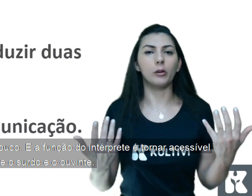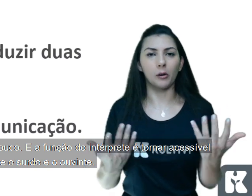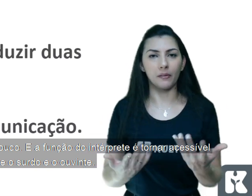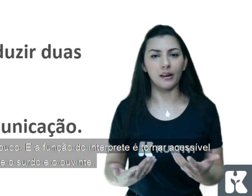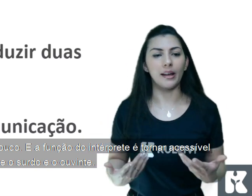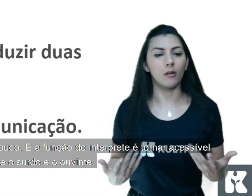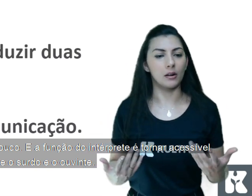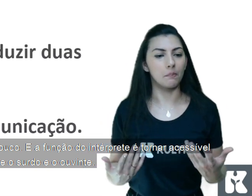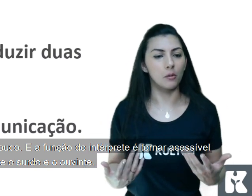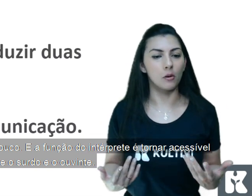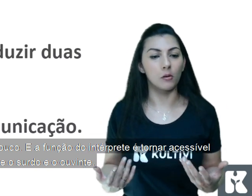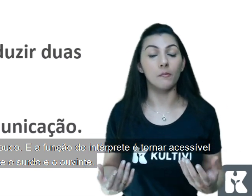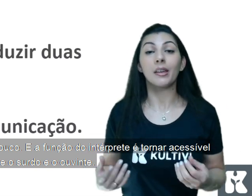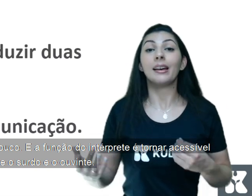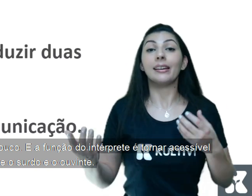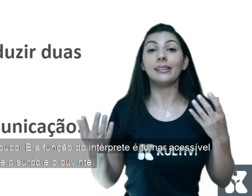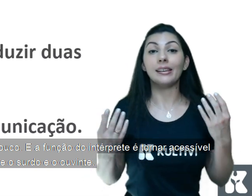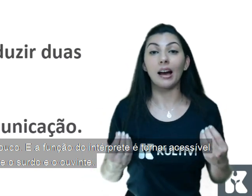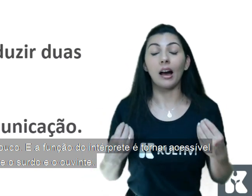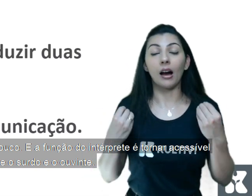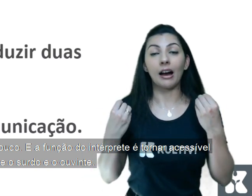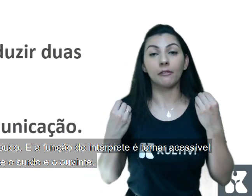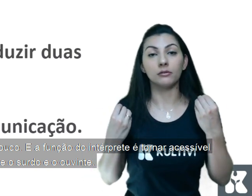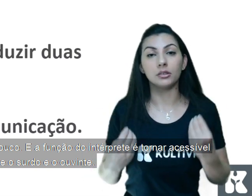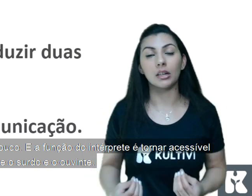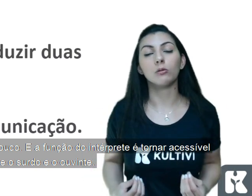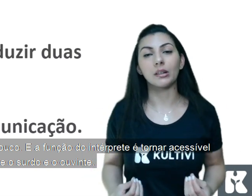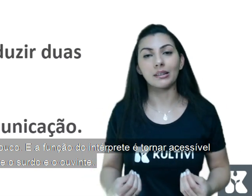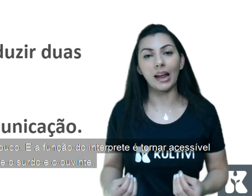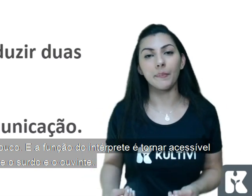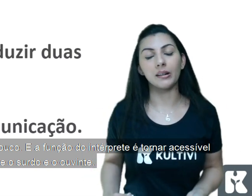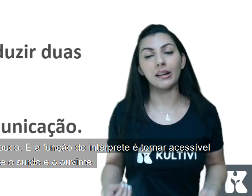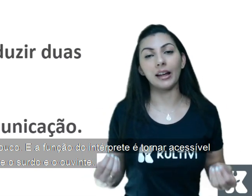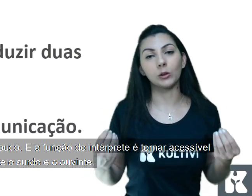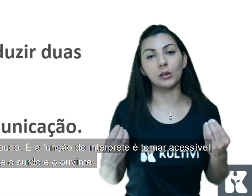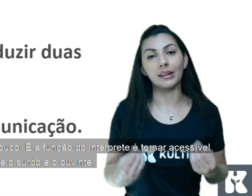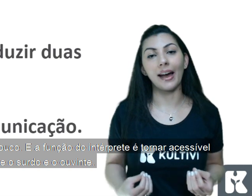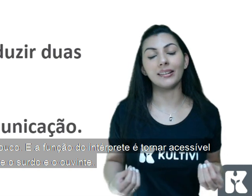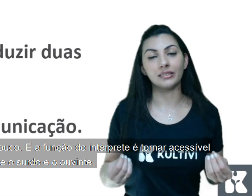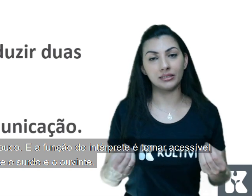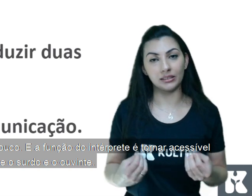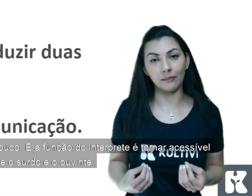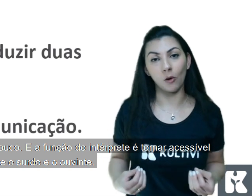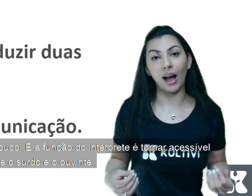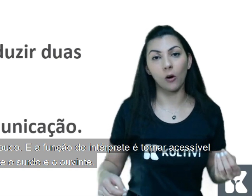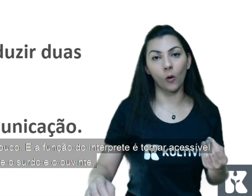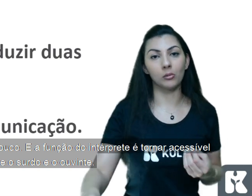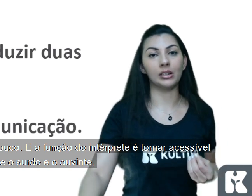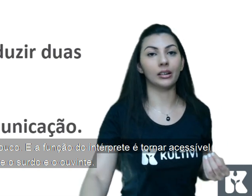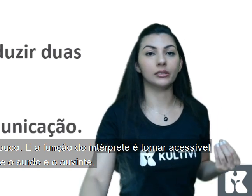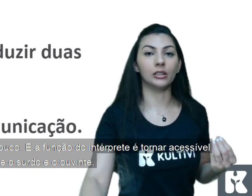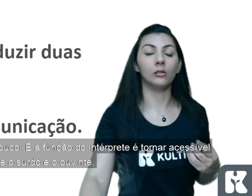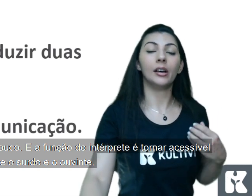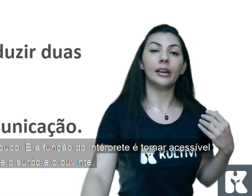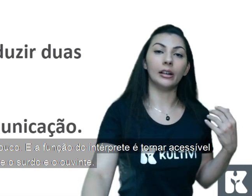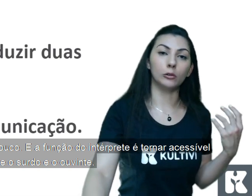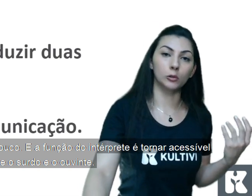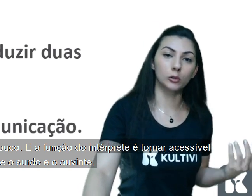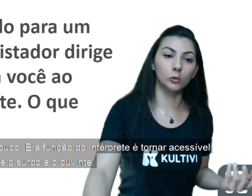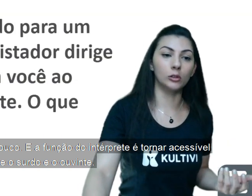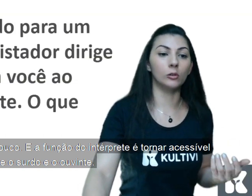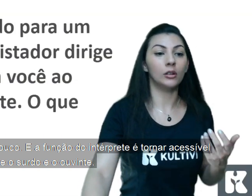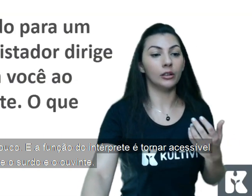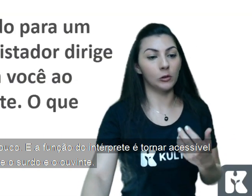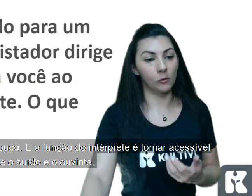Profissionalização, foi o que eu falei agora há pouco, e a função do intérprete é tornar acessível a comunicação entre